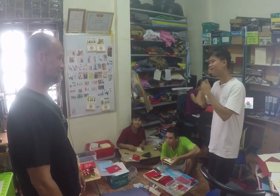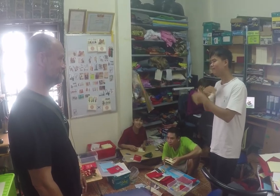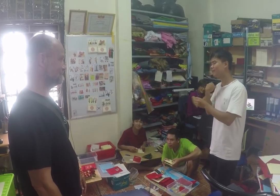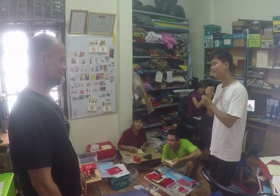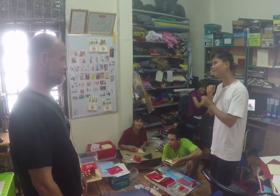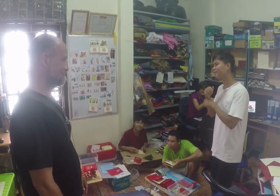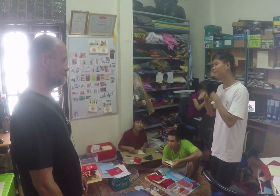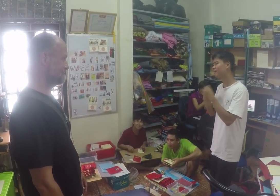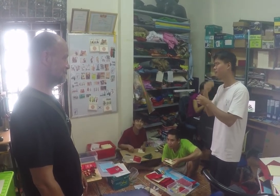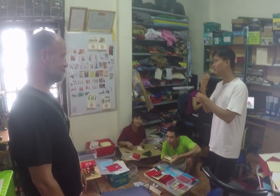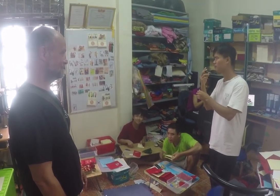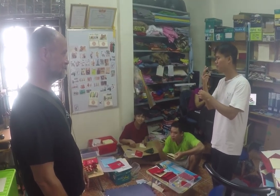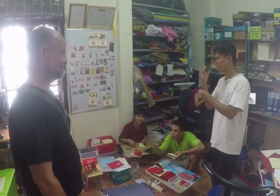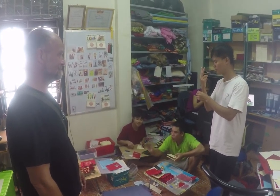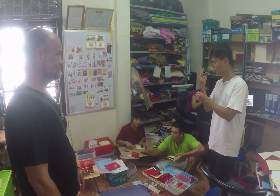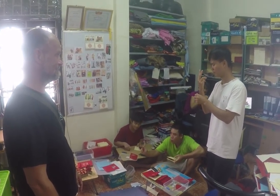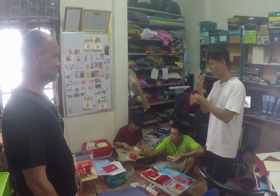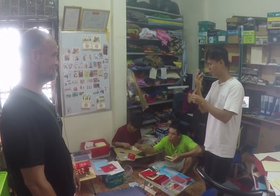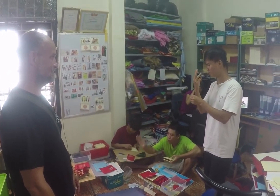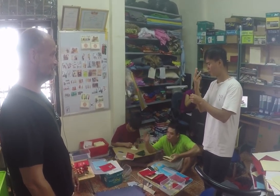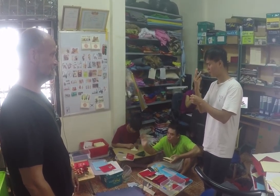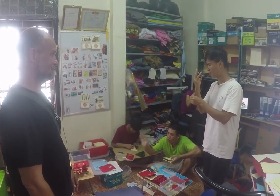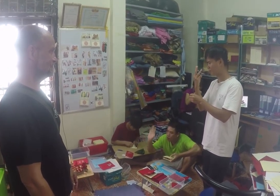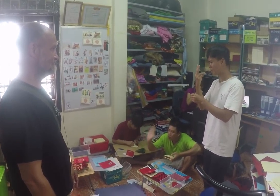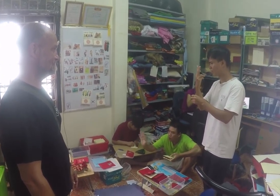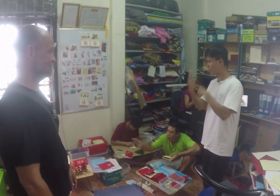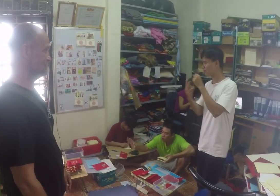musste erst mal 2-3 Monate lernen, was Kunst ist.